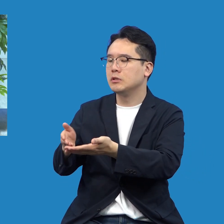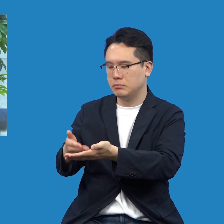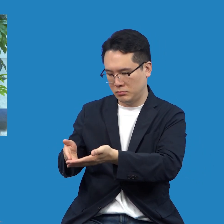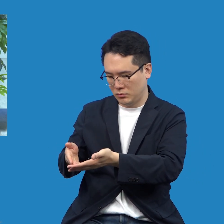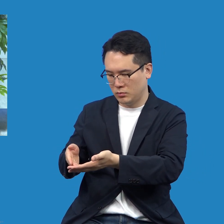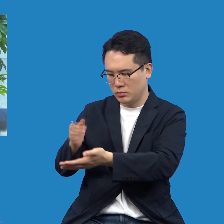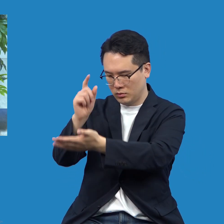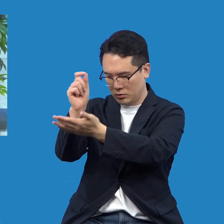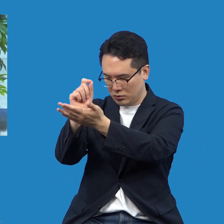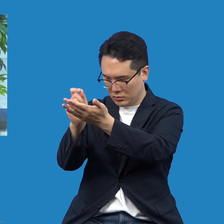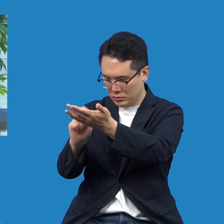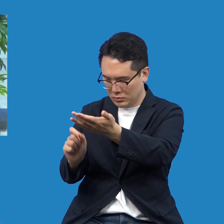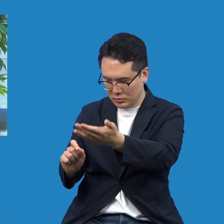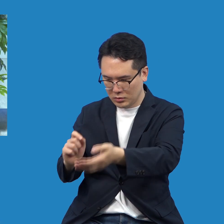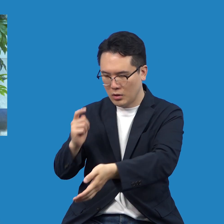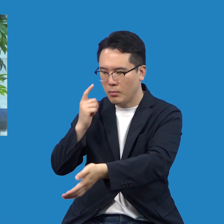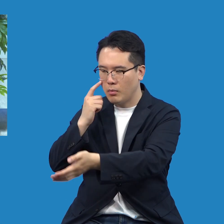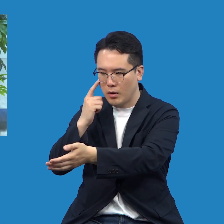하니까